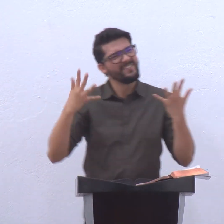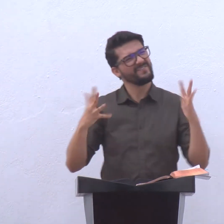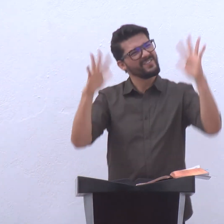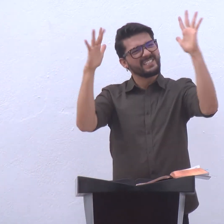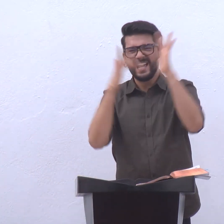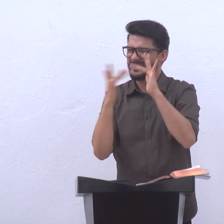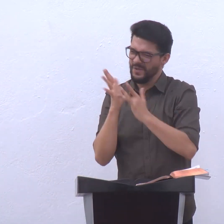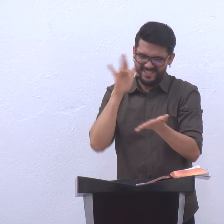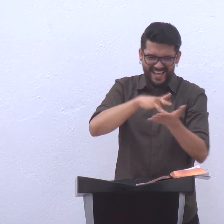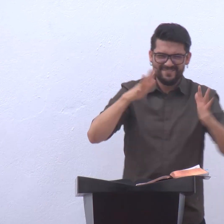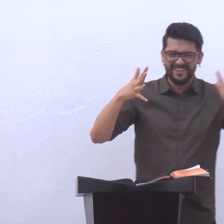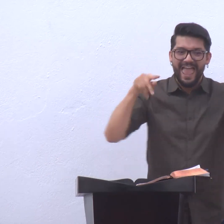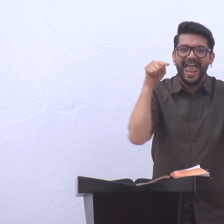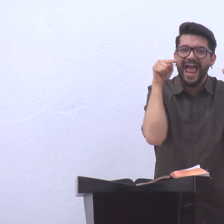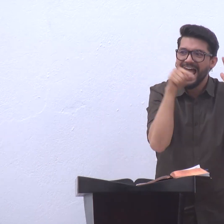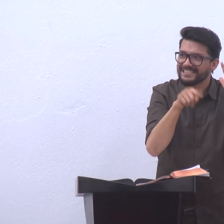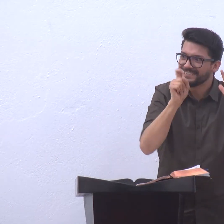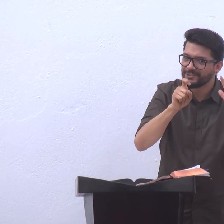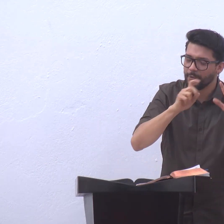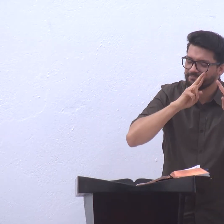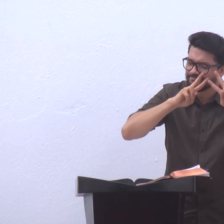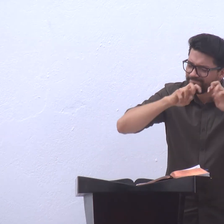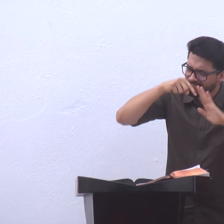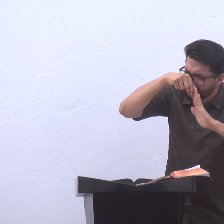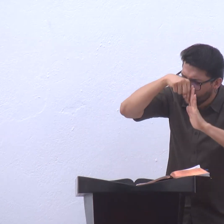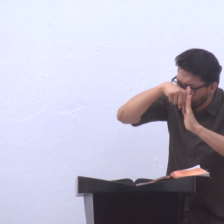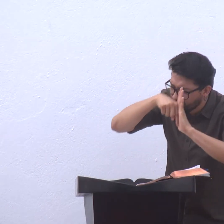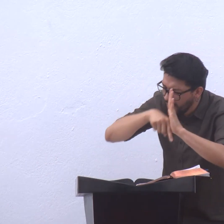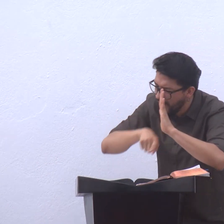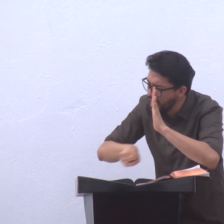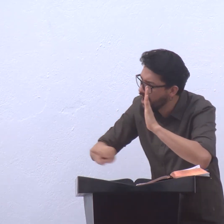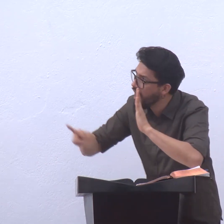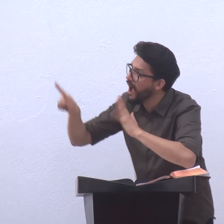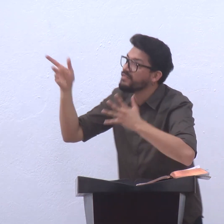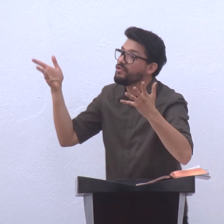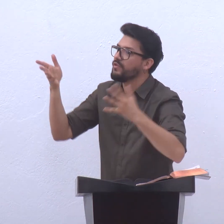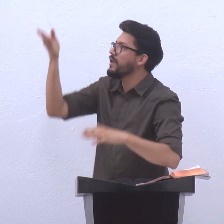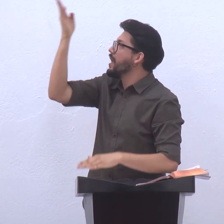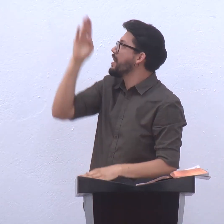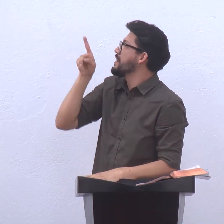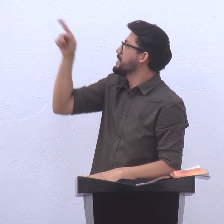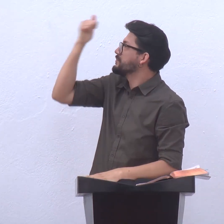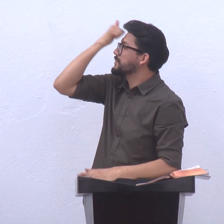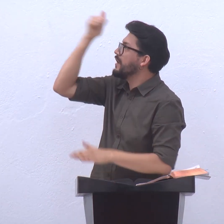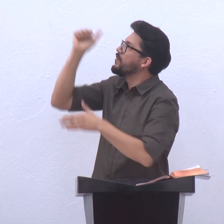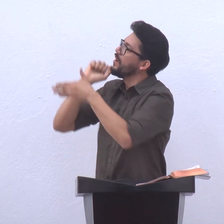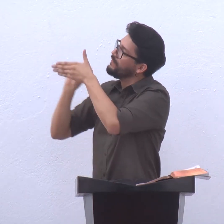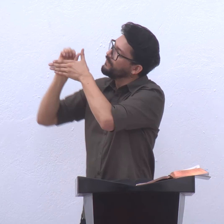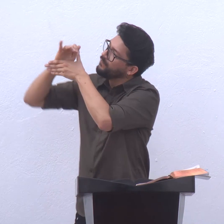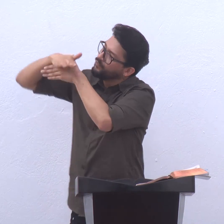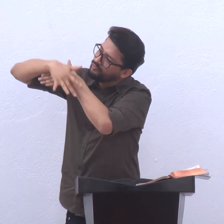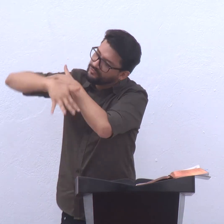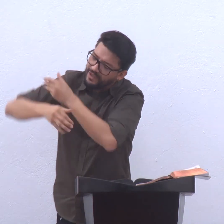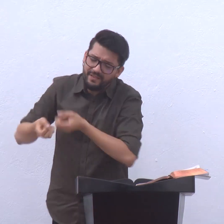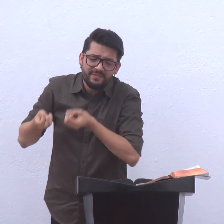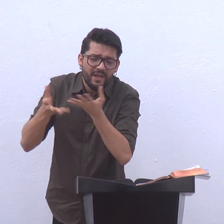Perfecto, claro que sí. ¿Por qué se celebraba esa fiesta? Cuando investigamos y encontramos que Dios es nuestra